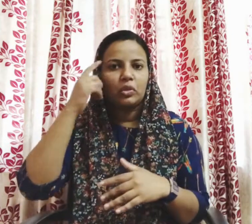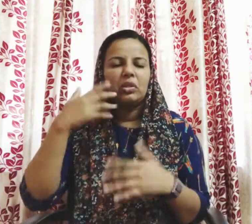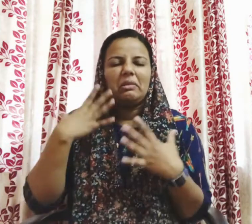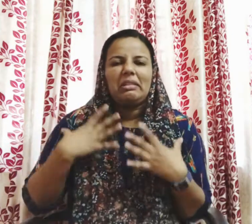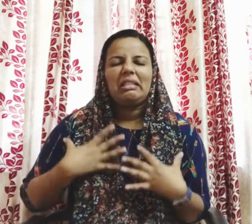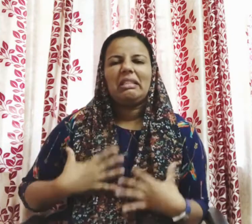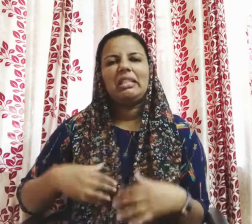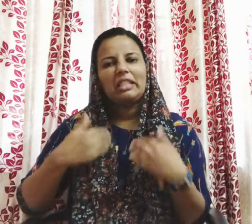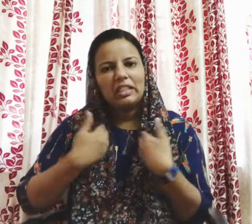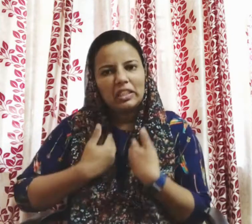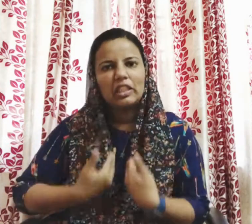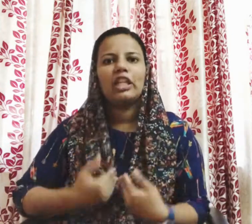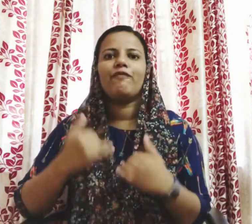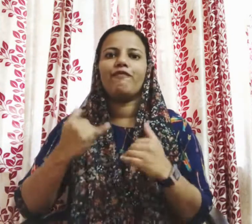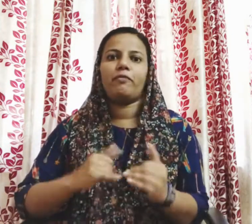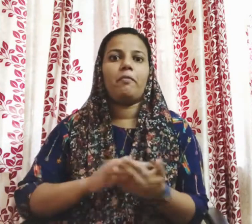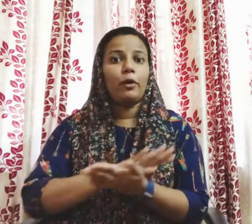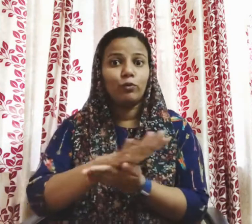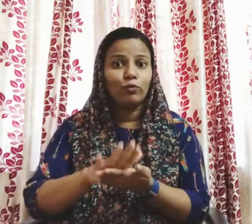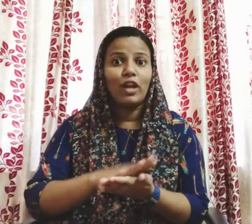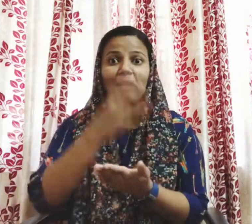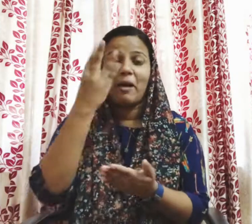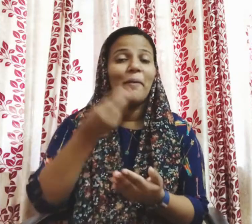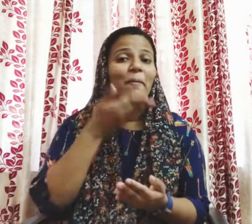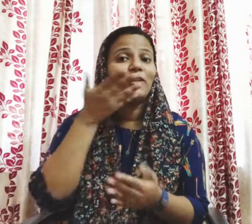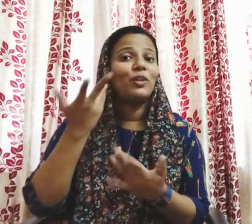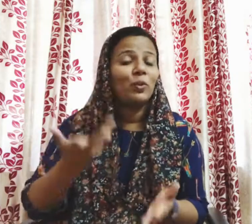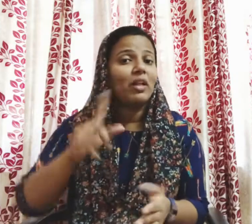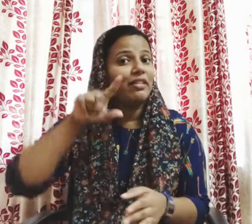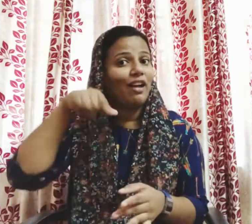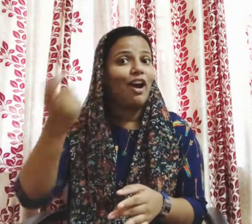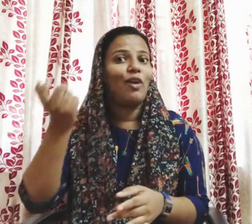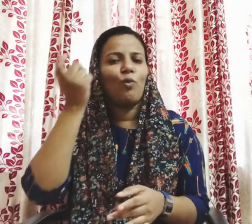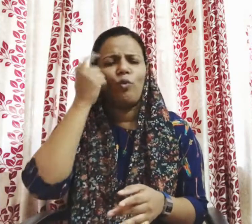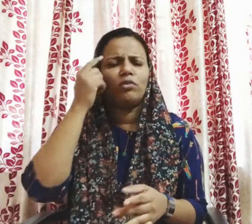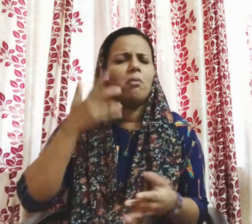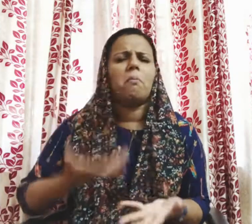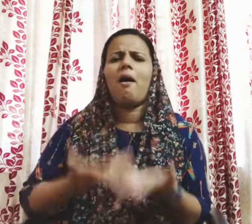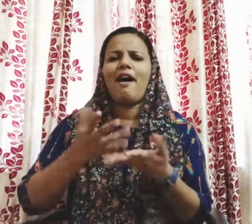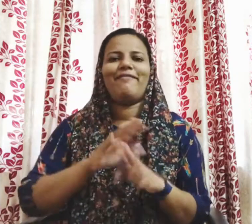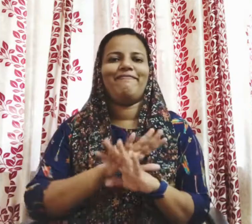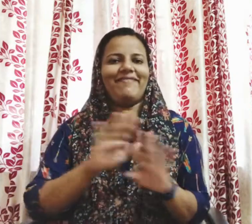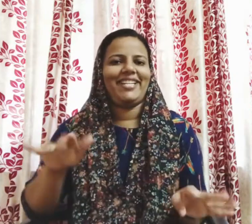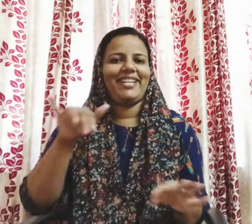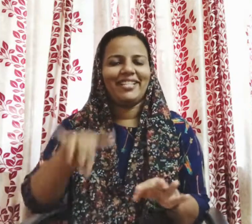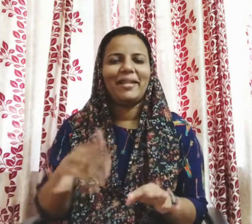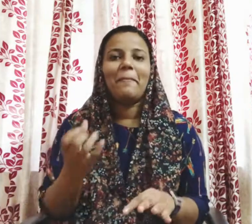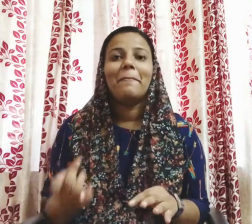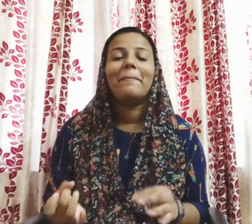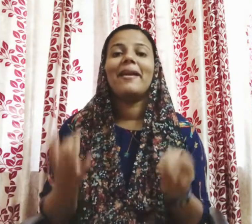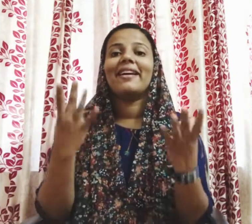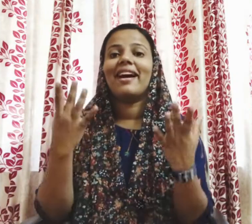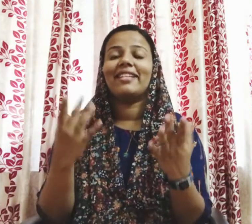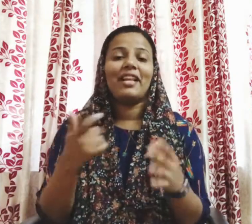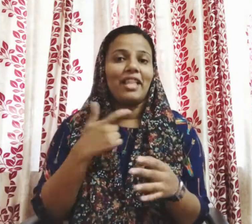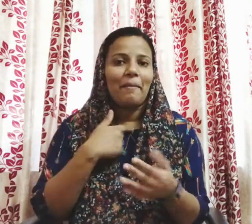നിങ്ങളുടെ ശരീരത്തെ ക്ഷീണിപ്പിക്കും. കർത്താവിൻ്റെ ആത്മാവ് അവിടെയും നമ്മളോട് പറഞ്ഞിട്ടുണ്ട്, നാളെയെക്കുറിച്ച് വിചാരപ്പെടരുത്. അപ്പോൾ ഇന്ന് പ്രഭാതത്തിൽ കർത്താവ്